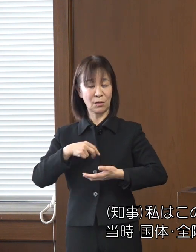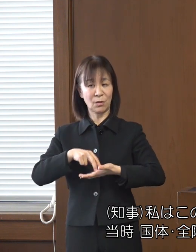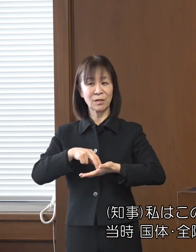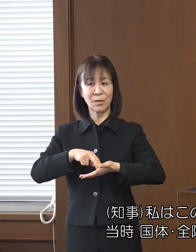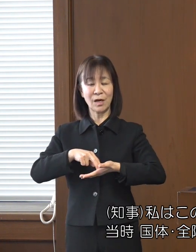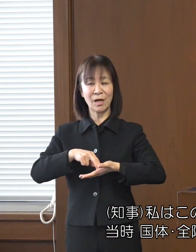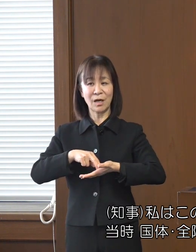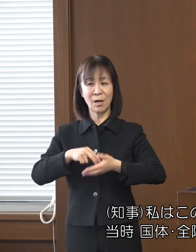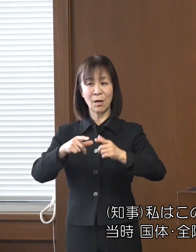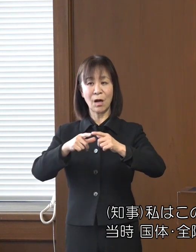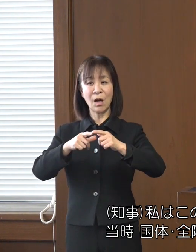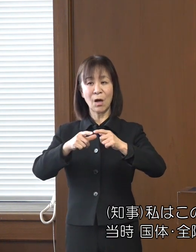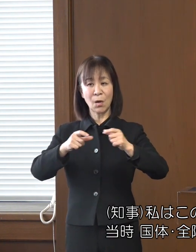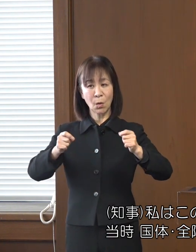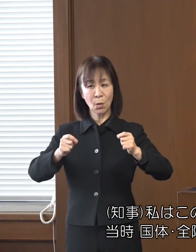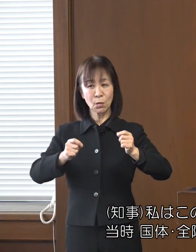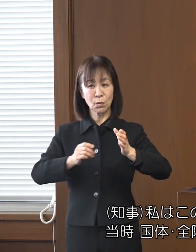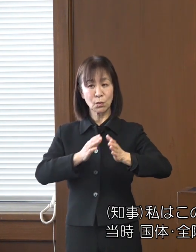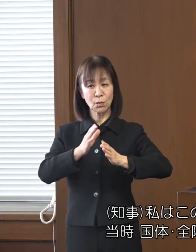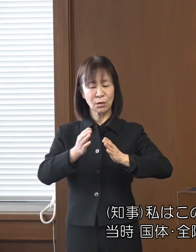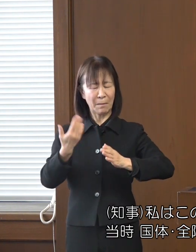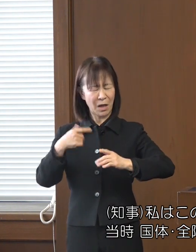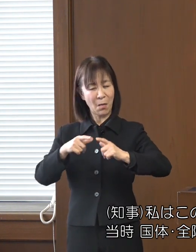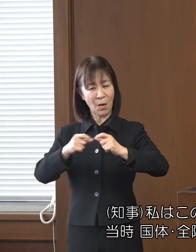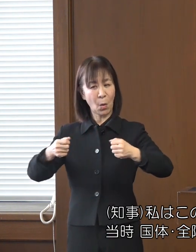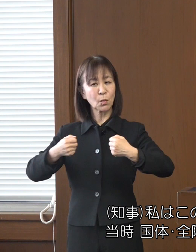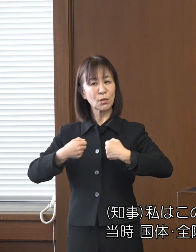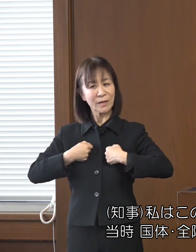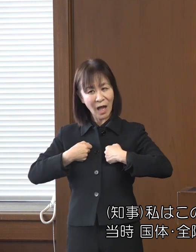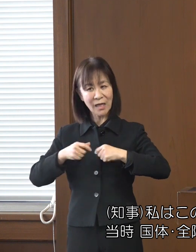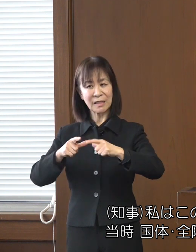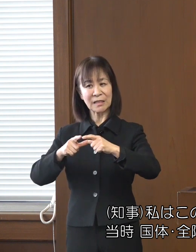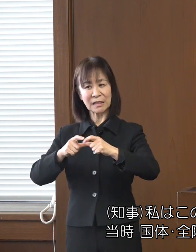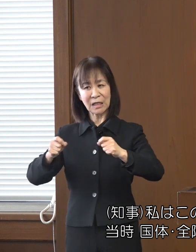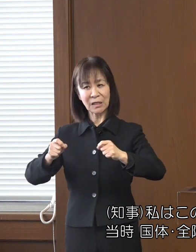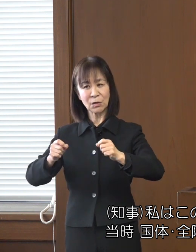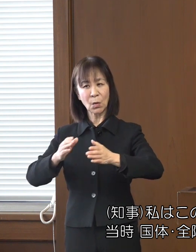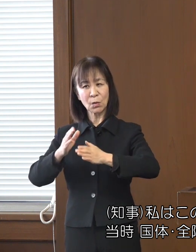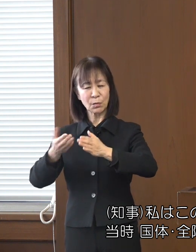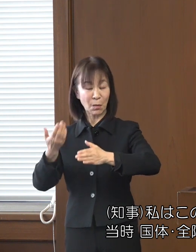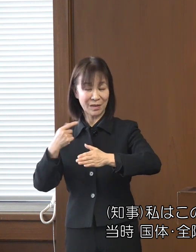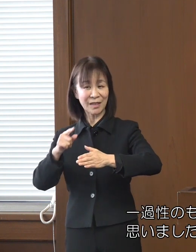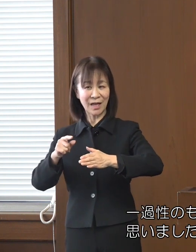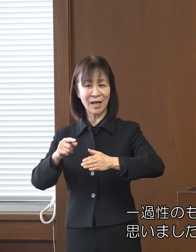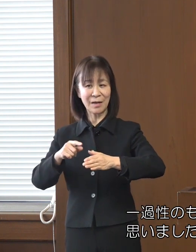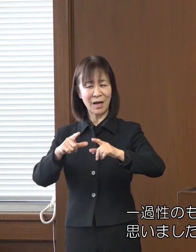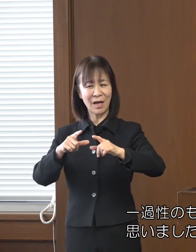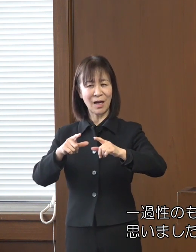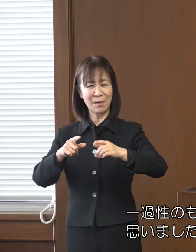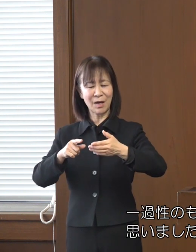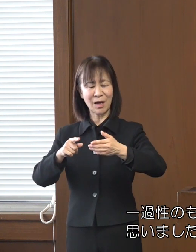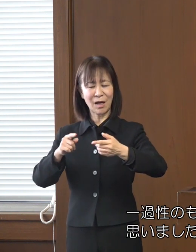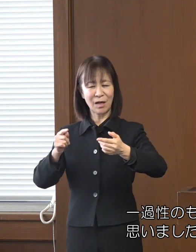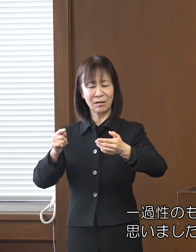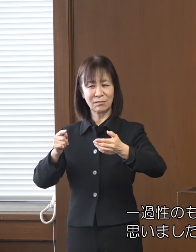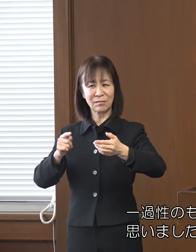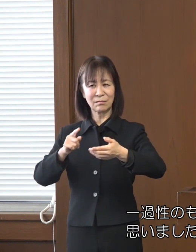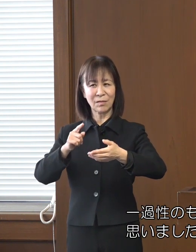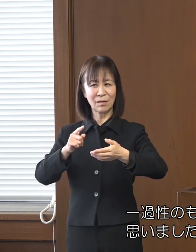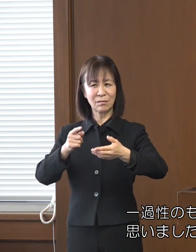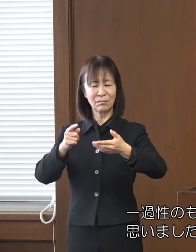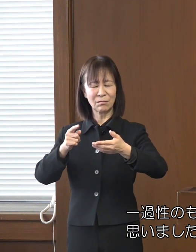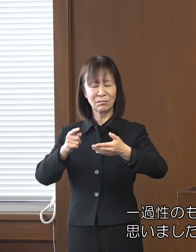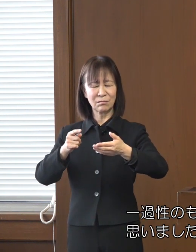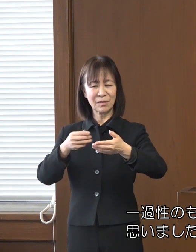この当時国体全勝スポを開催するにあたって一過性のものにするしてはいけ